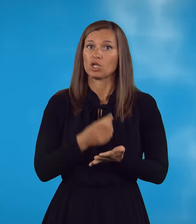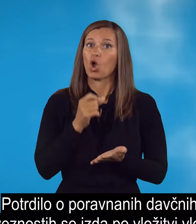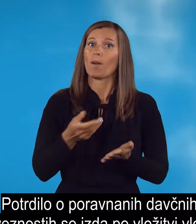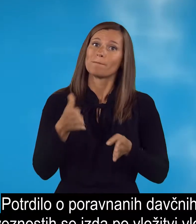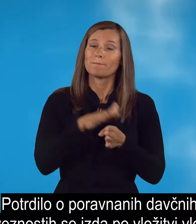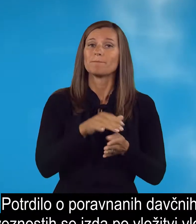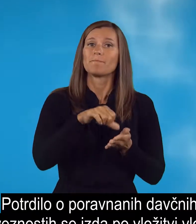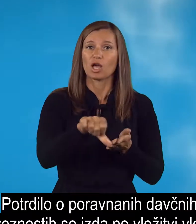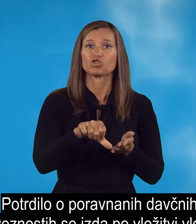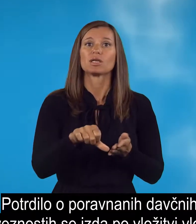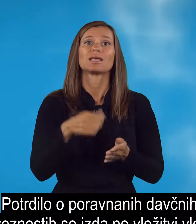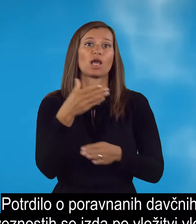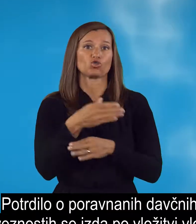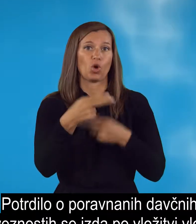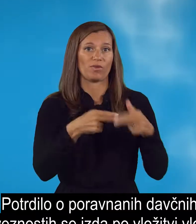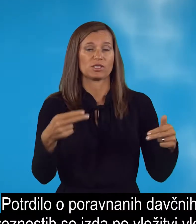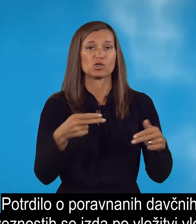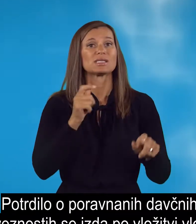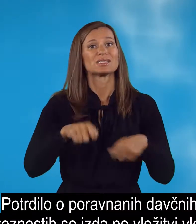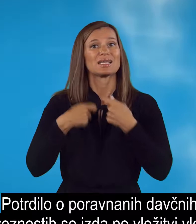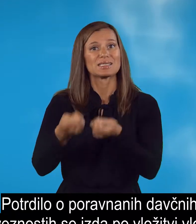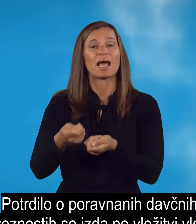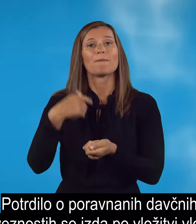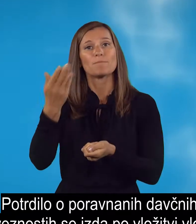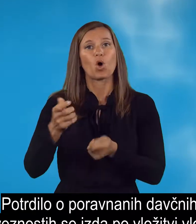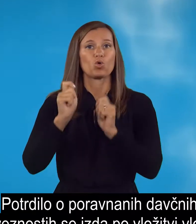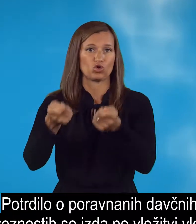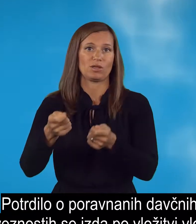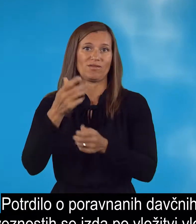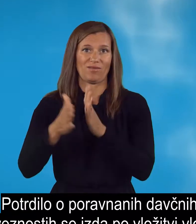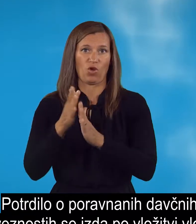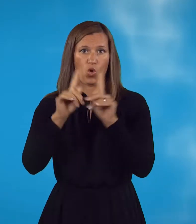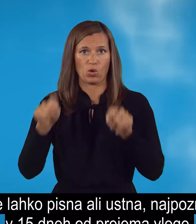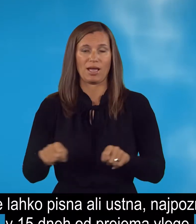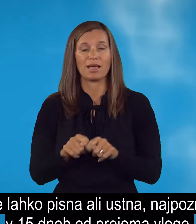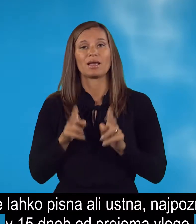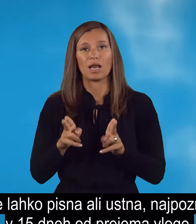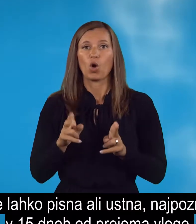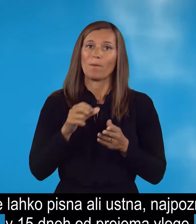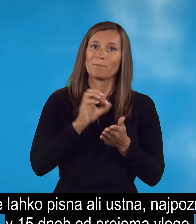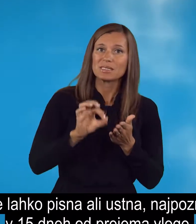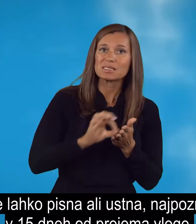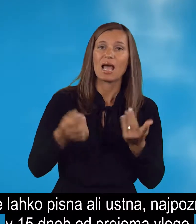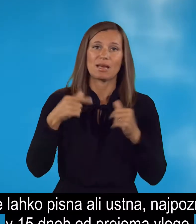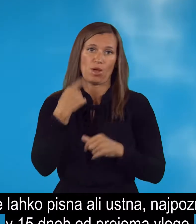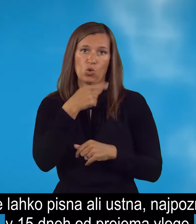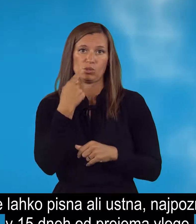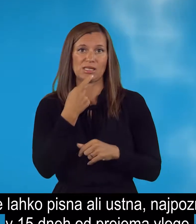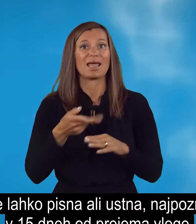Potrdilo o poravnanih davčnih obveznostih se izda po vložitvi vloge, ki je lahko pisna ali ustna, najpozneje